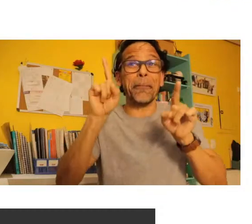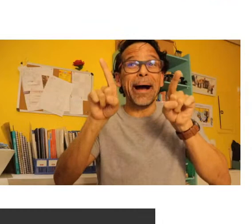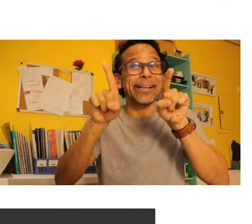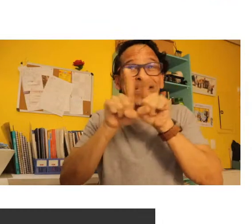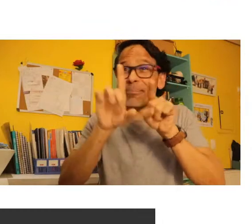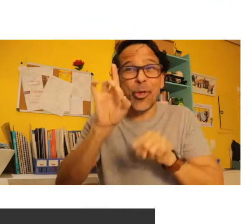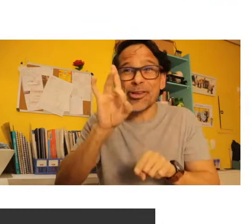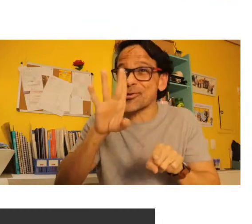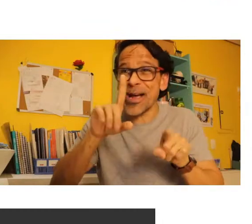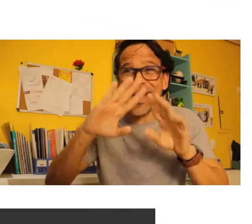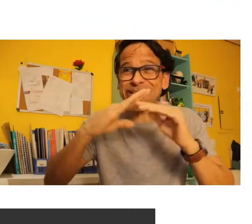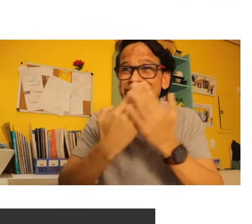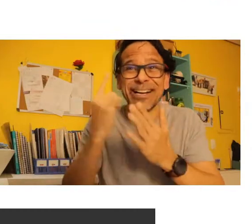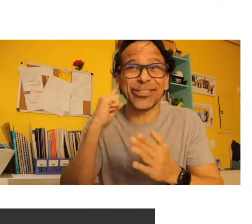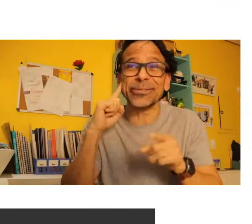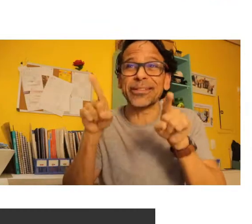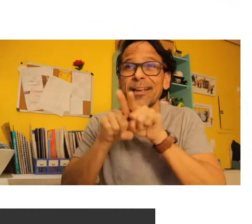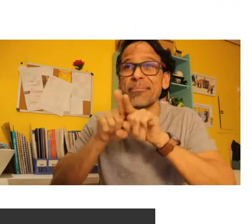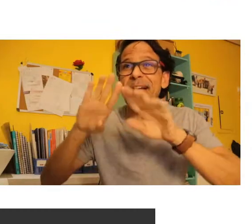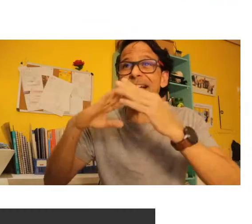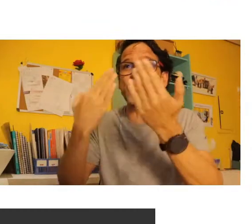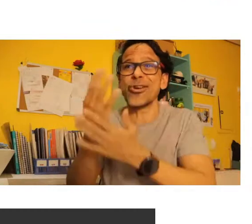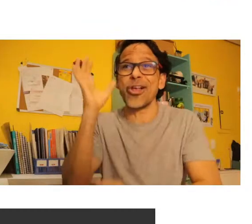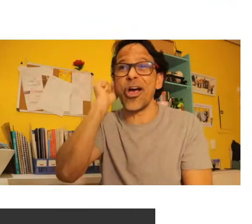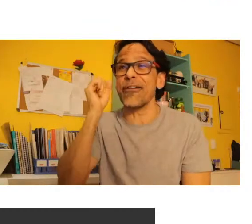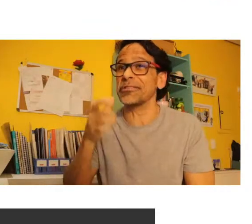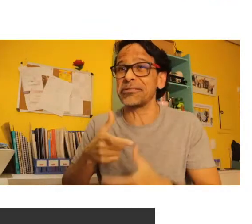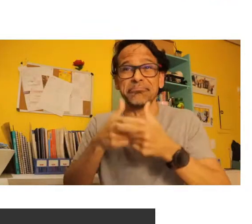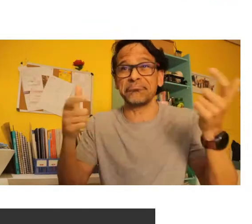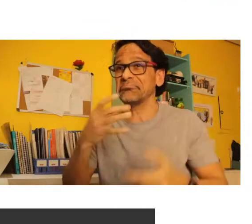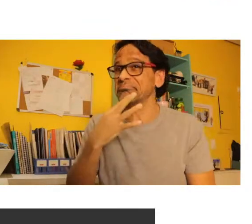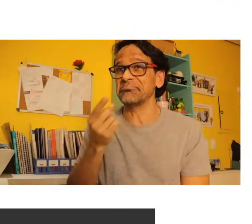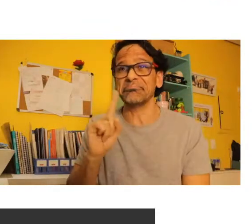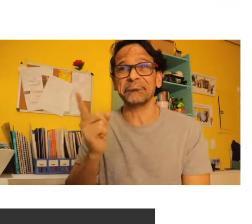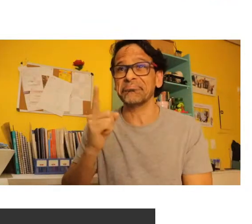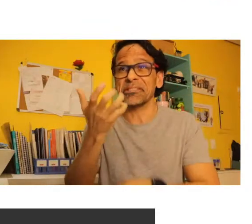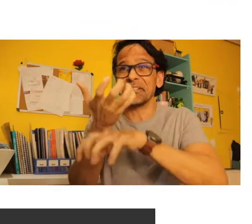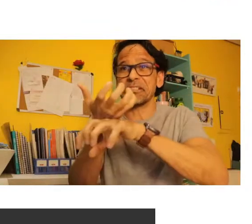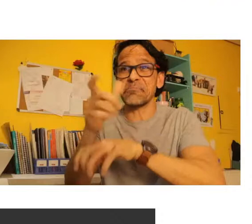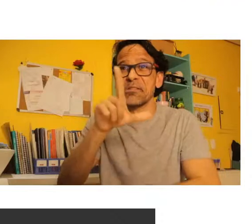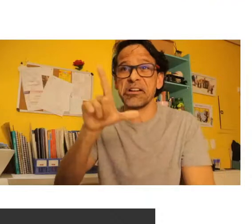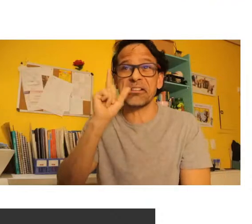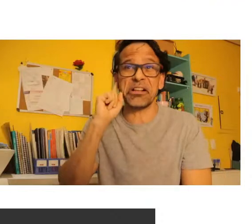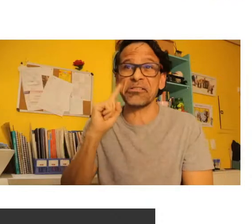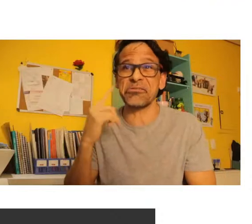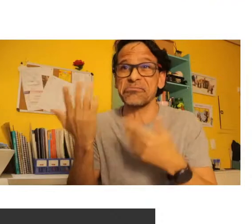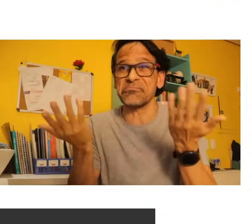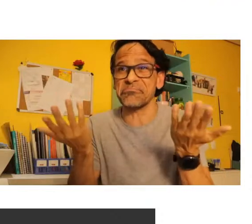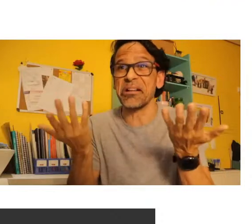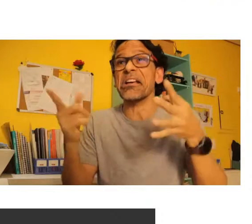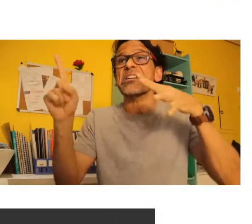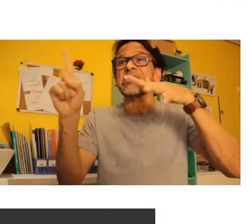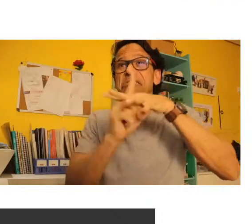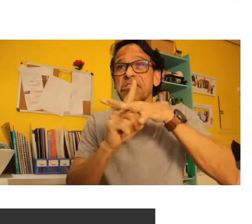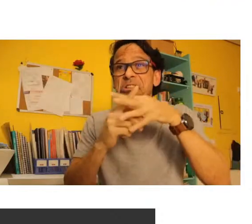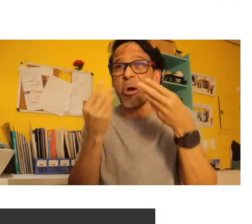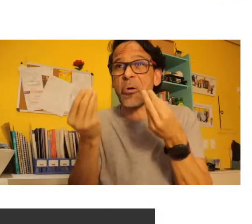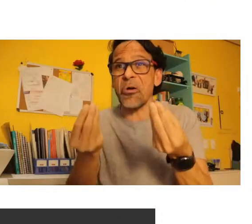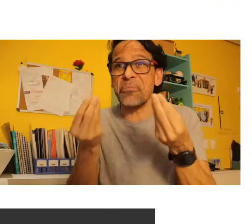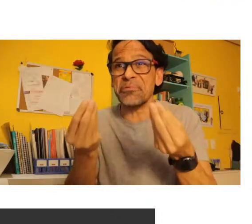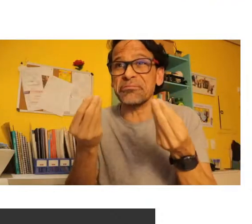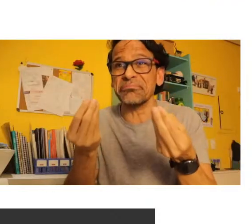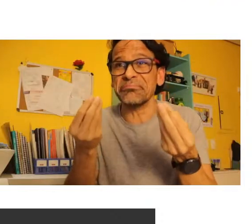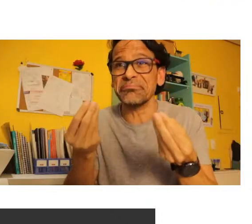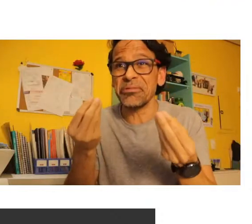tecido o horário se baixo apertado quase não dá tempo para abordar esta assim então a maioria não